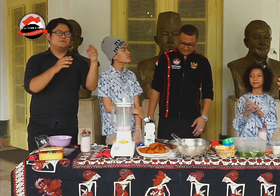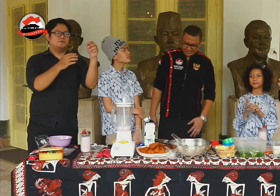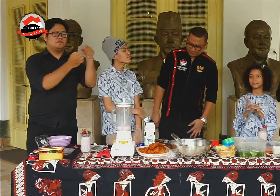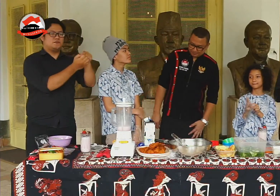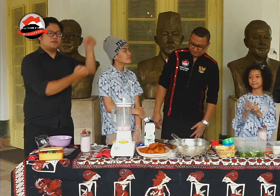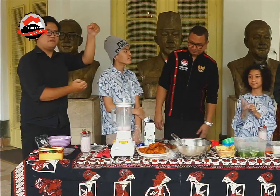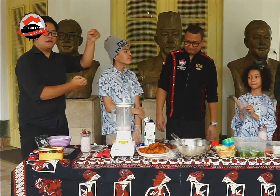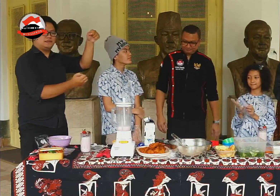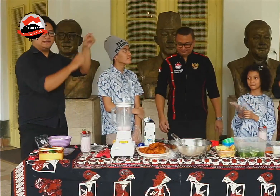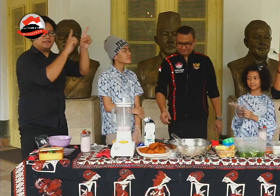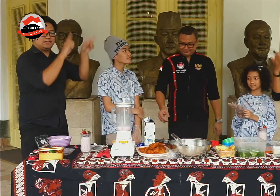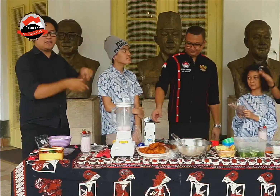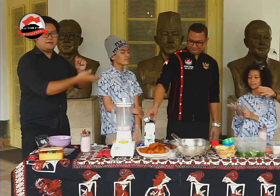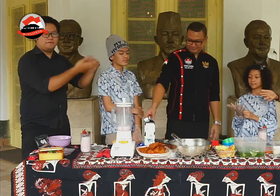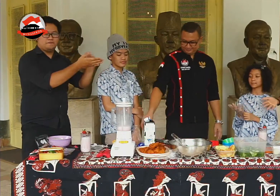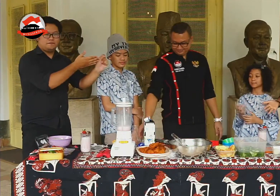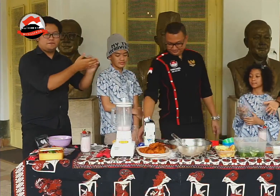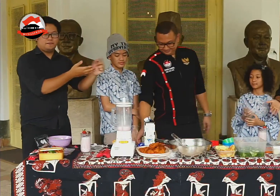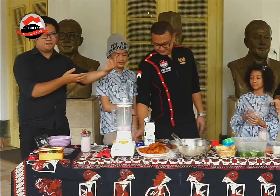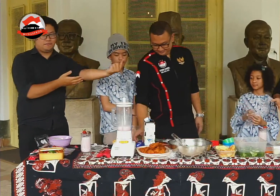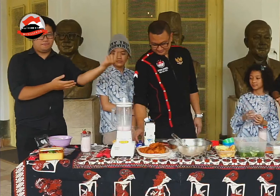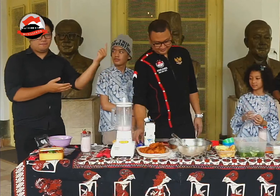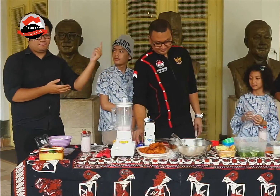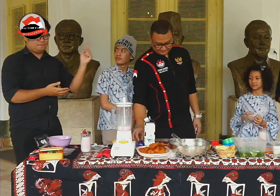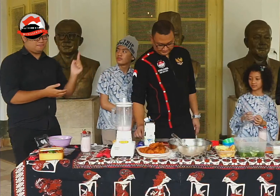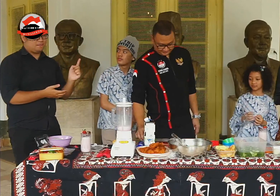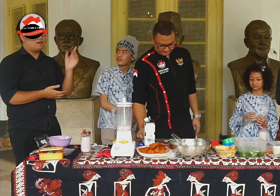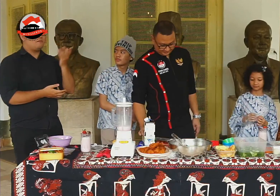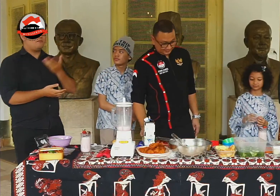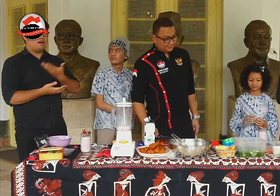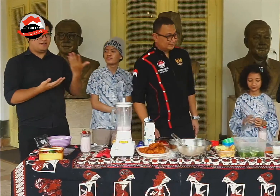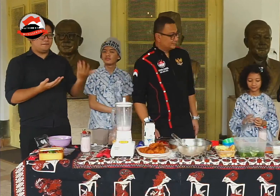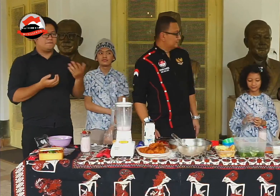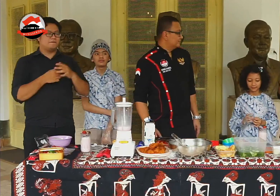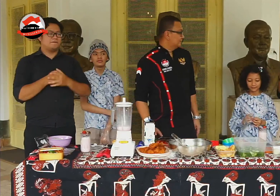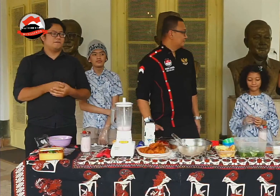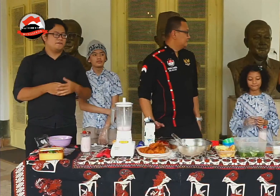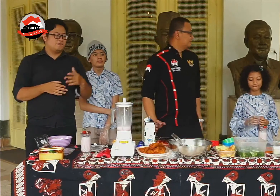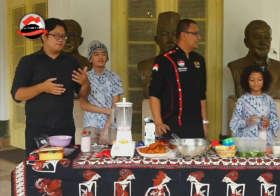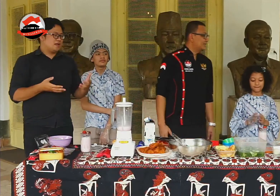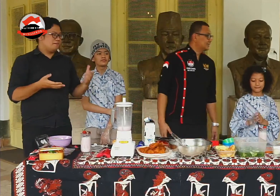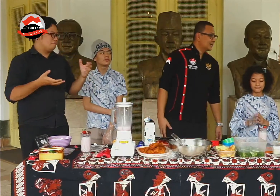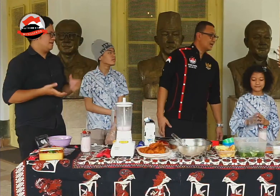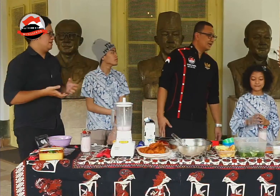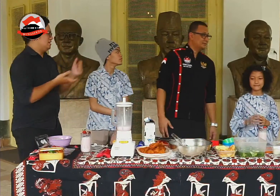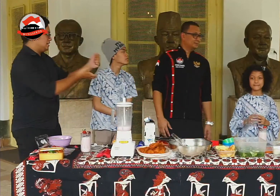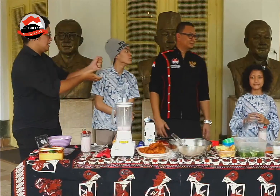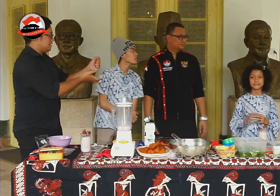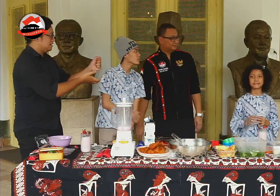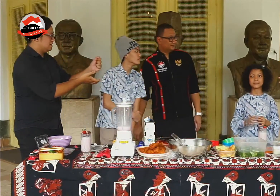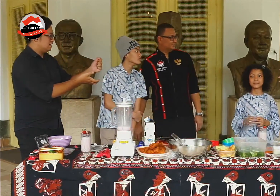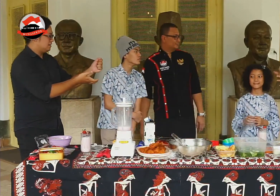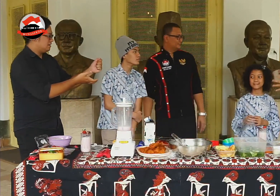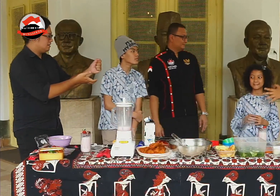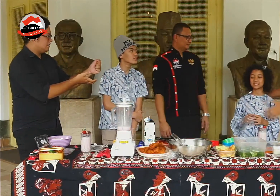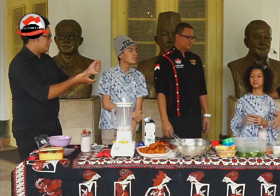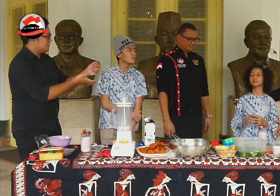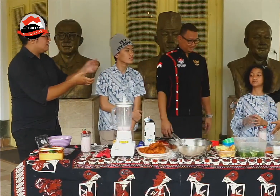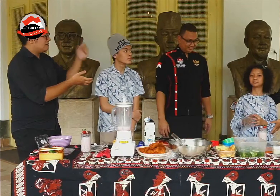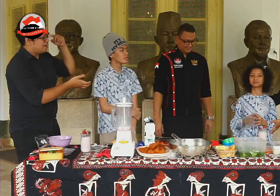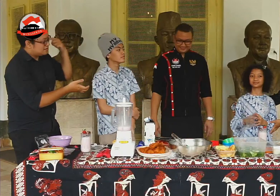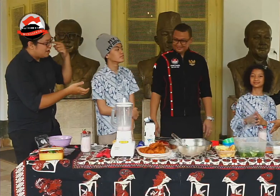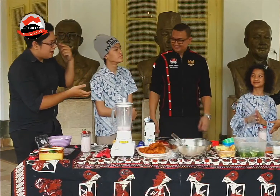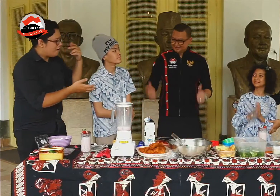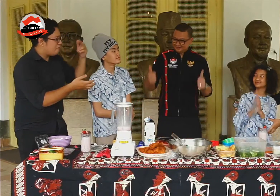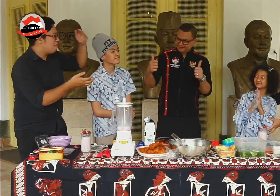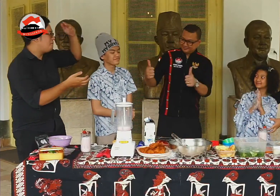Proklamasi siap. Untuk ikut bersama di sini karena akan memberikan bingkisan buat Nada, buat Paul yang sudah hari ini